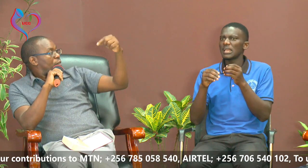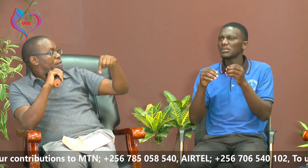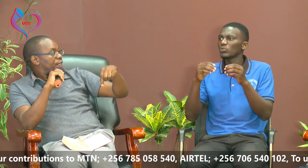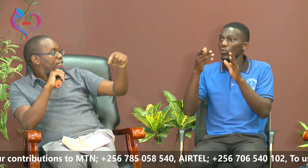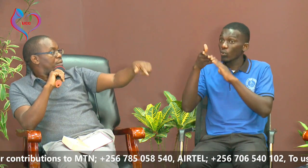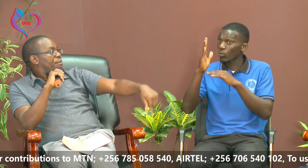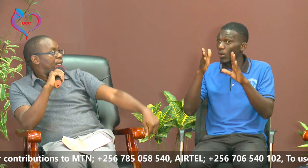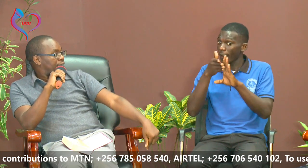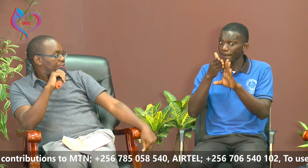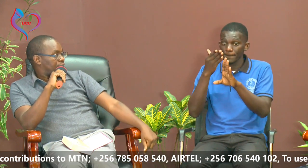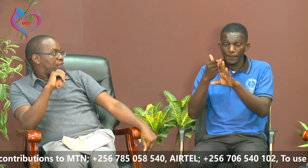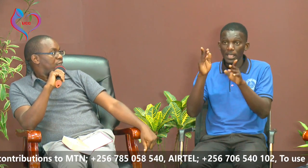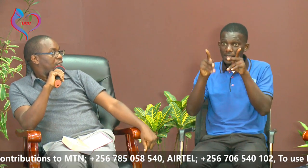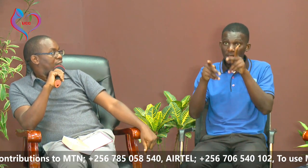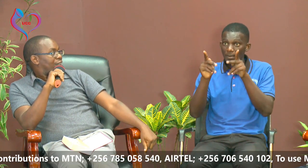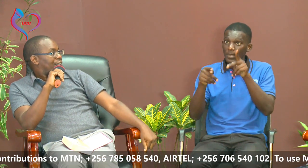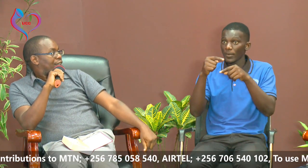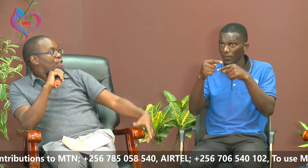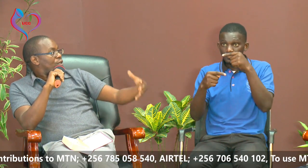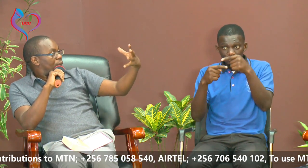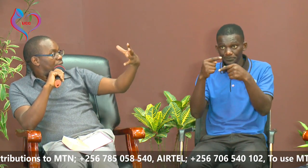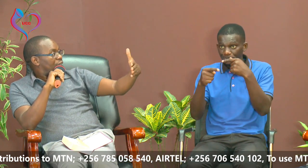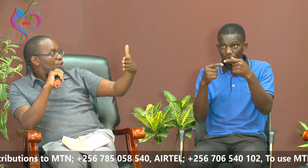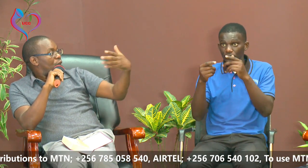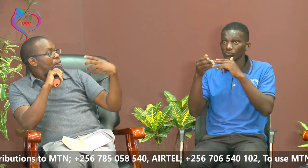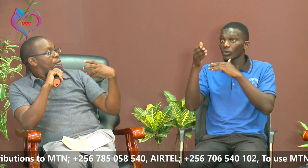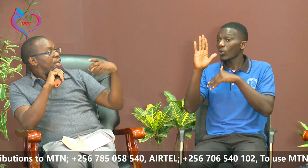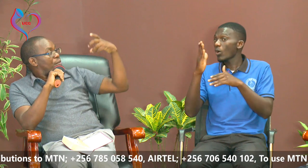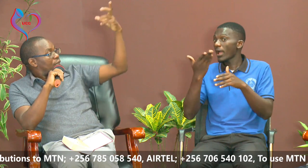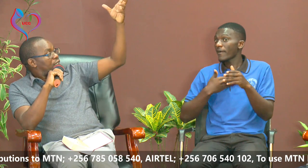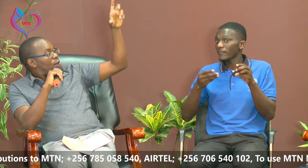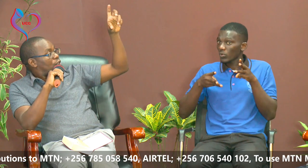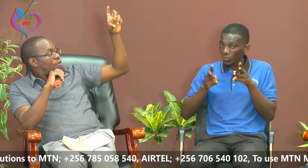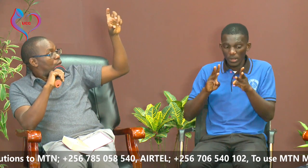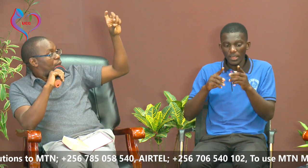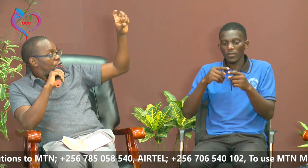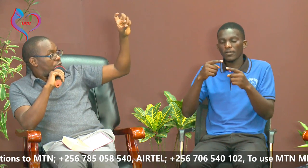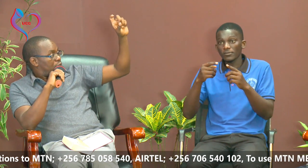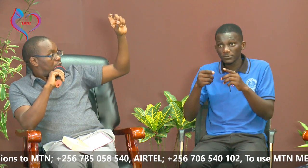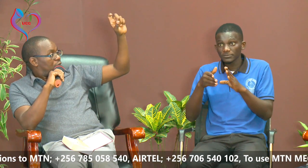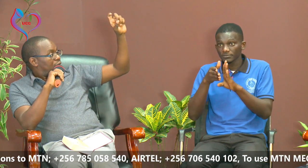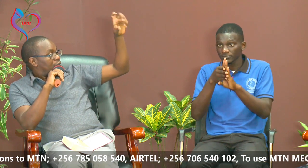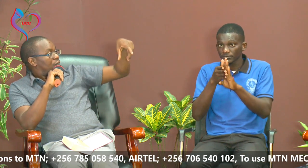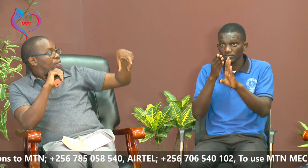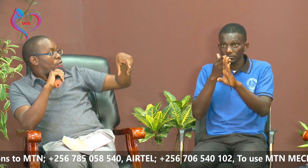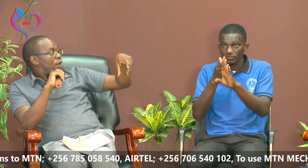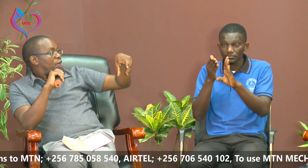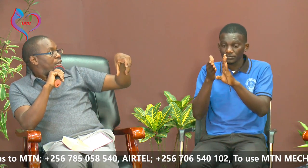ba bajjajja be baba gaidinze. Ne Katonda abakengejja kuba Hammurabi agamba yagejja wa Katonda we Maduku. Yagamuwa na